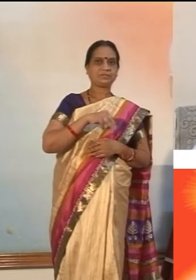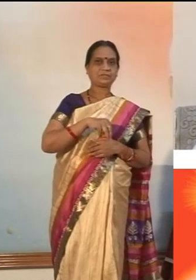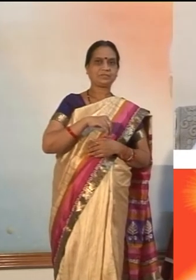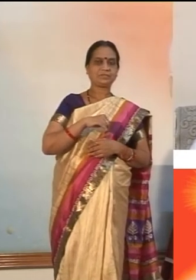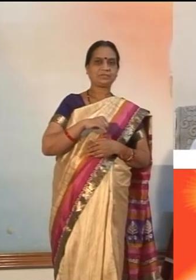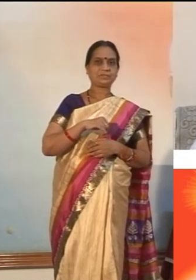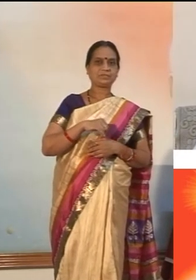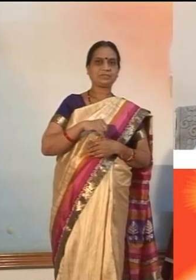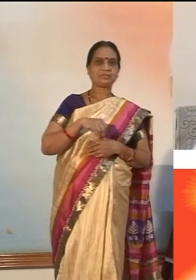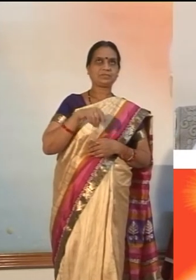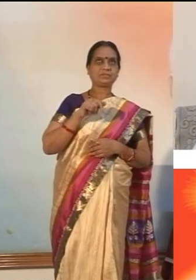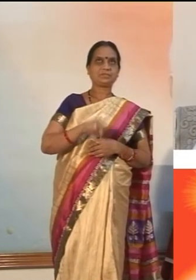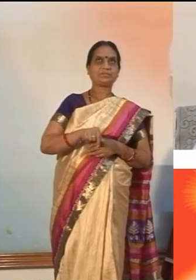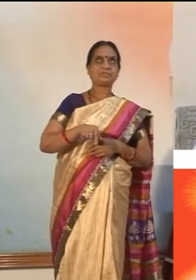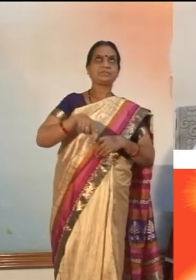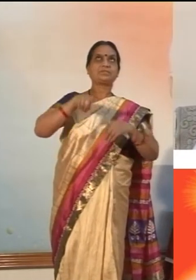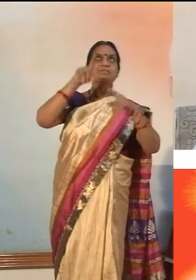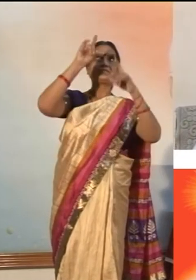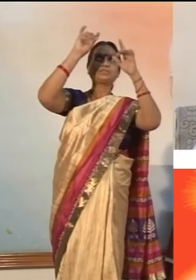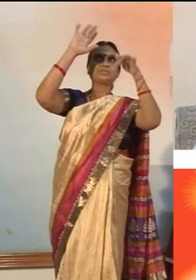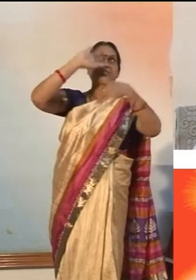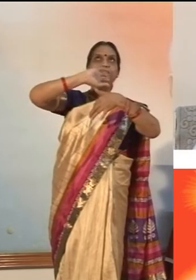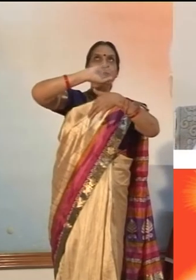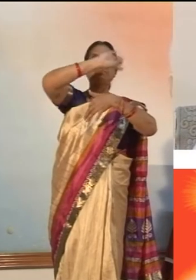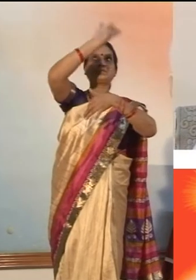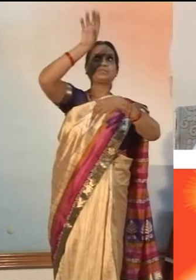इस दुनिया से बहुत दूर,